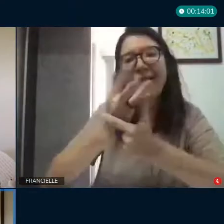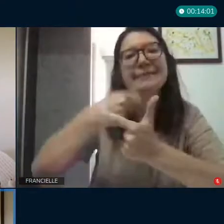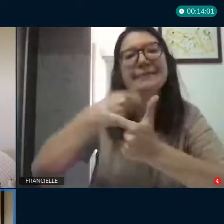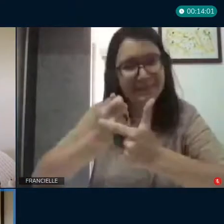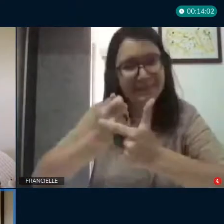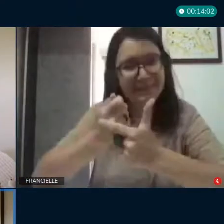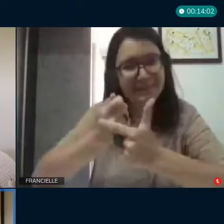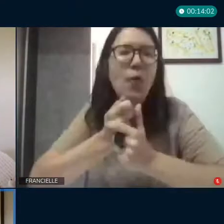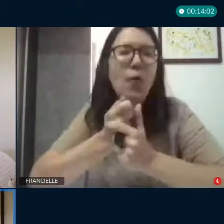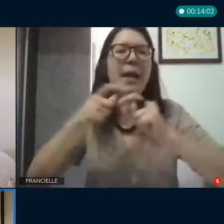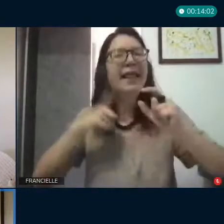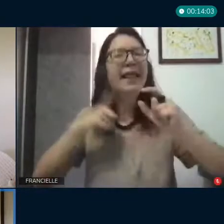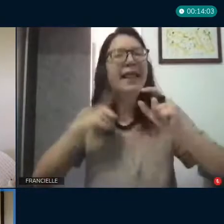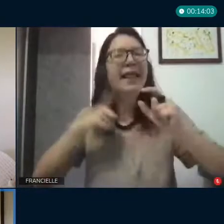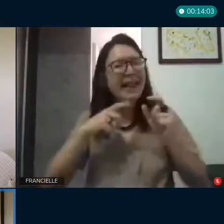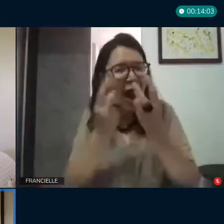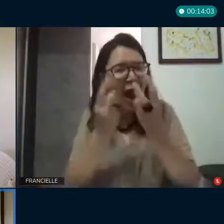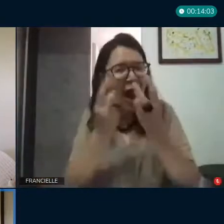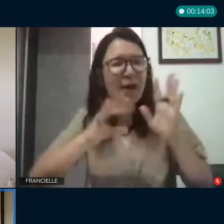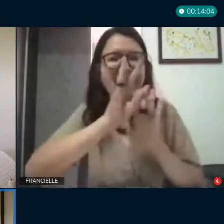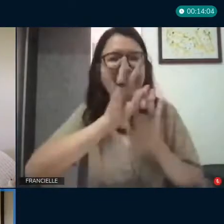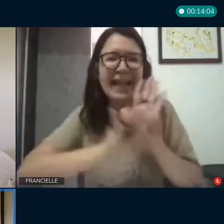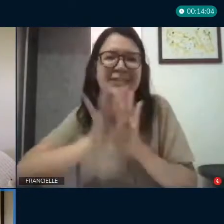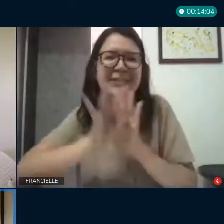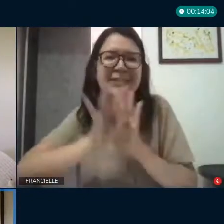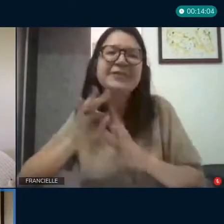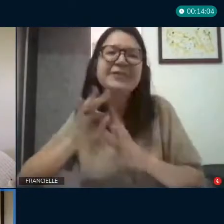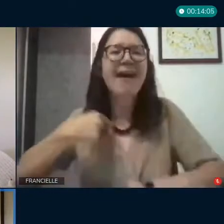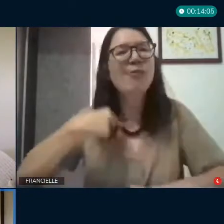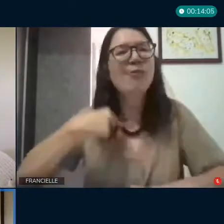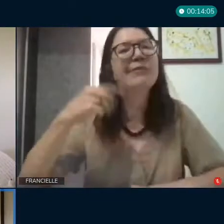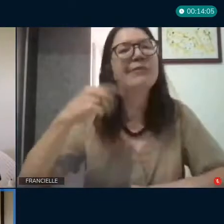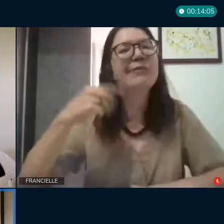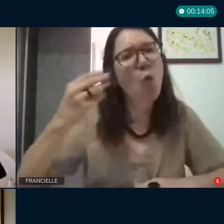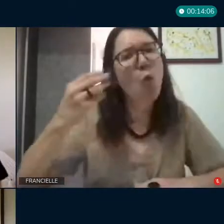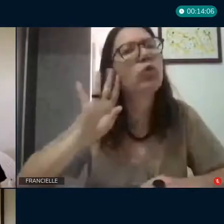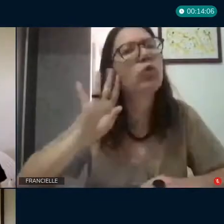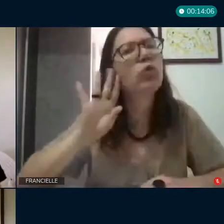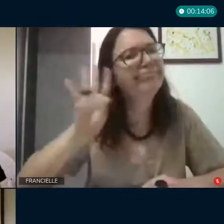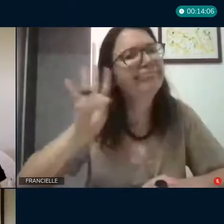Eu sei que a sua pesquisa está mais na área de terminologia.